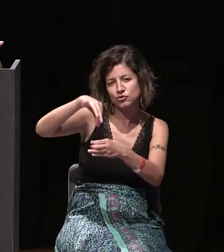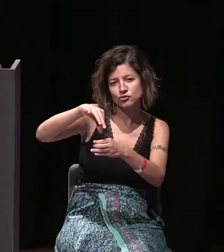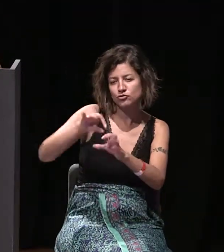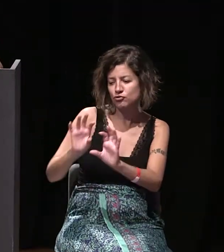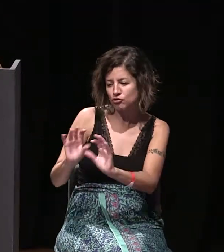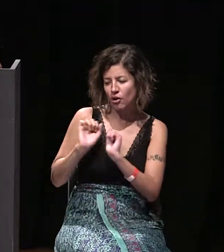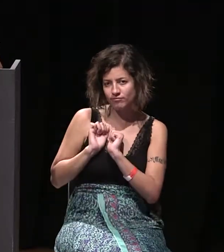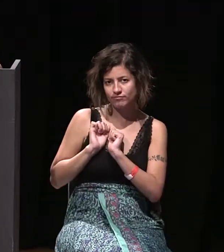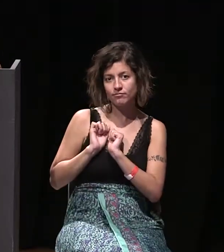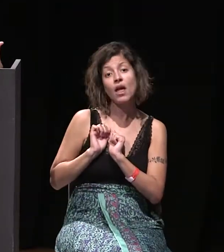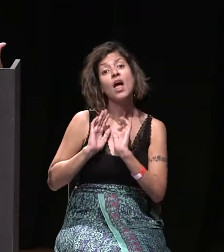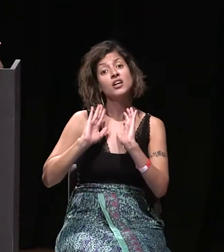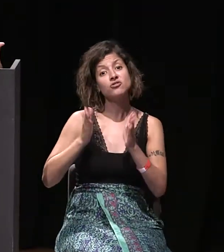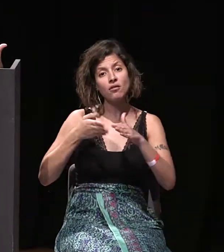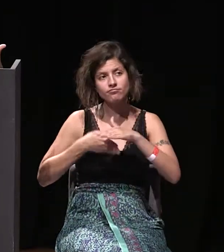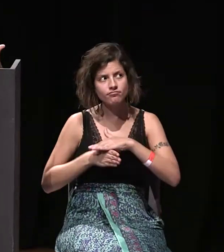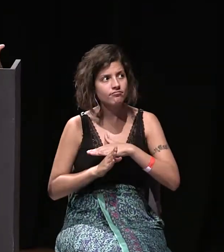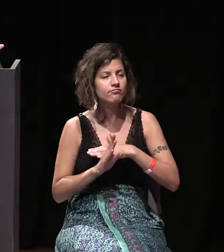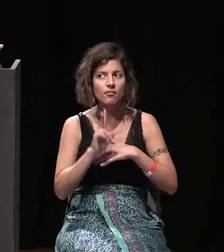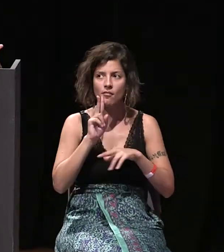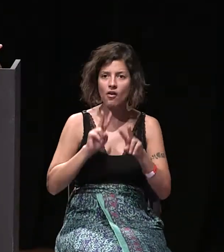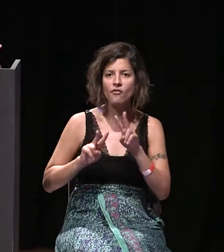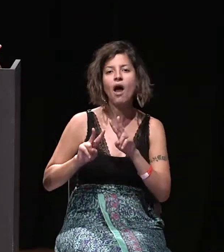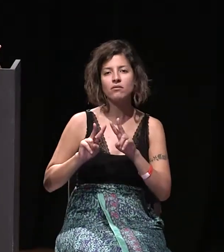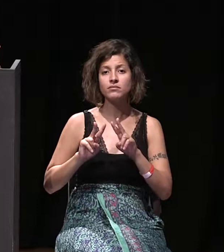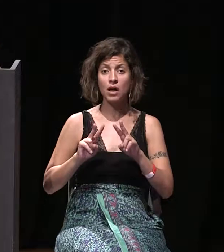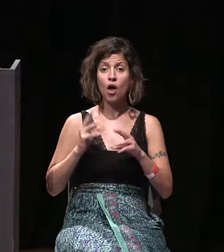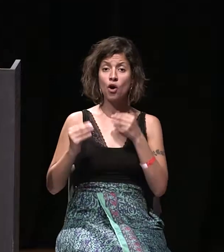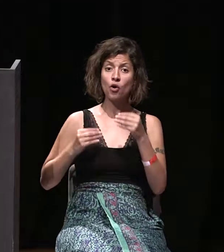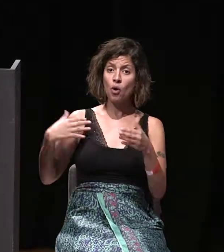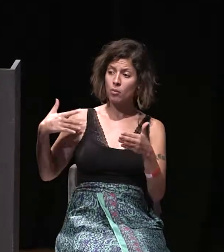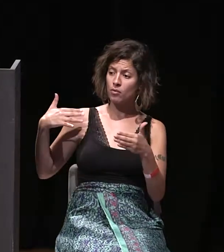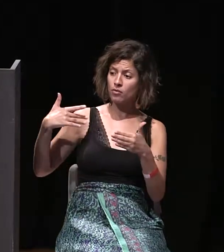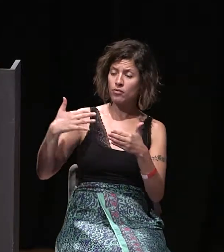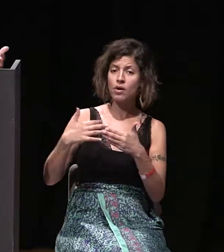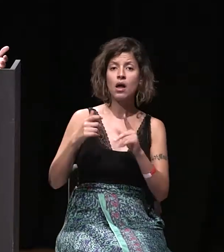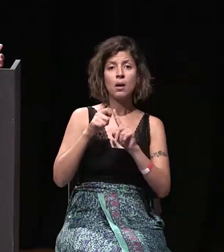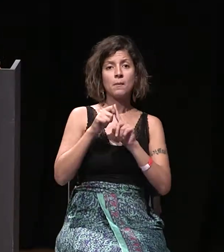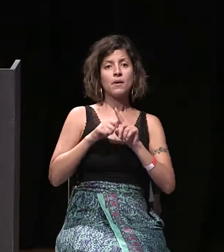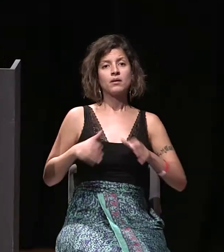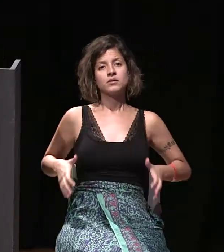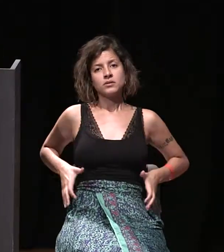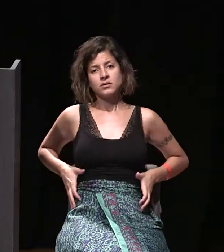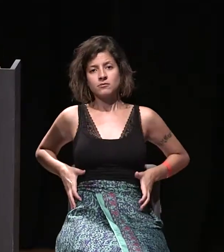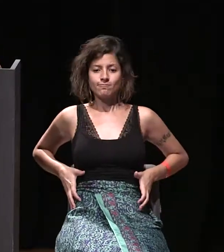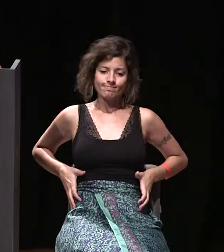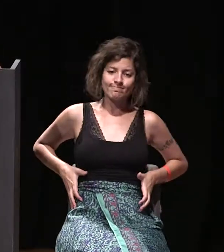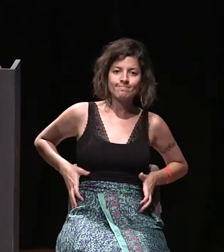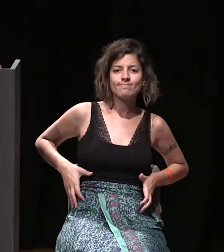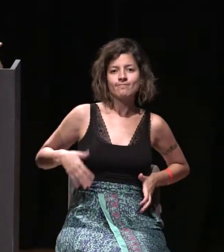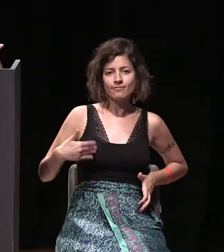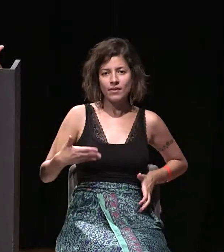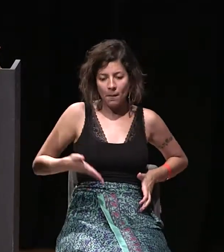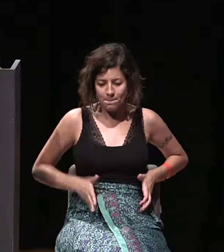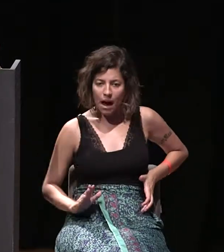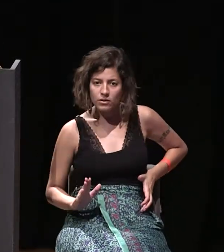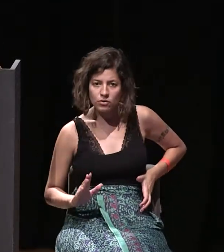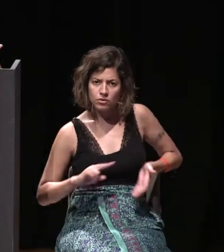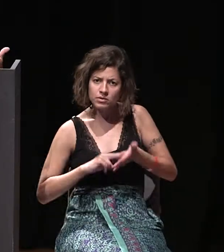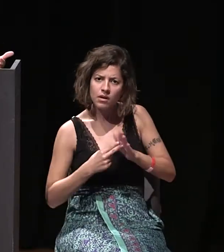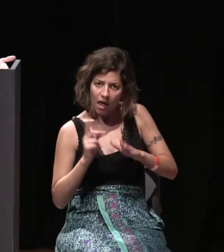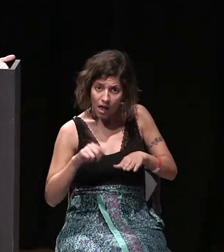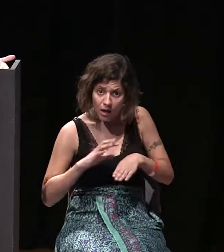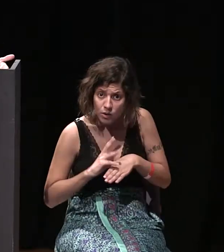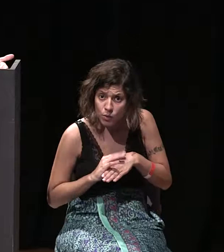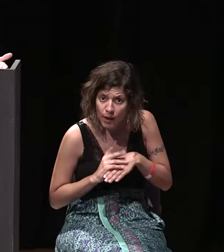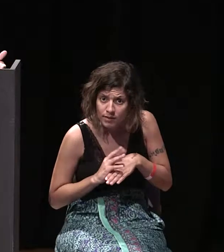uma outra forma de ver esse processo que é a gestação e parto, não como uma doença ou como uma condição que tenha que